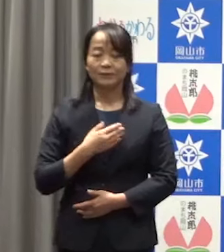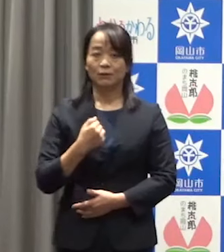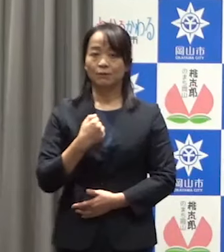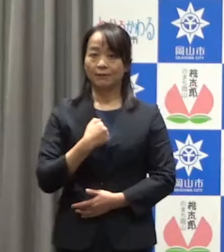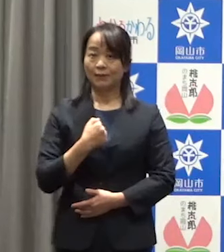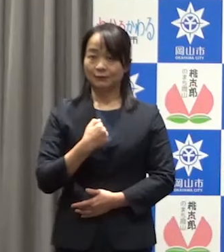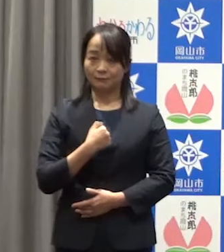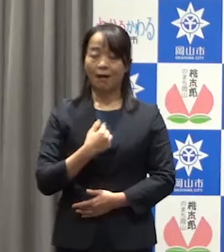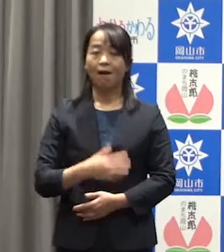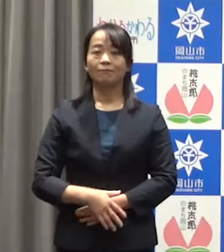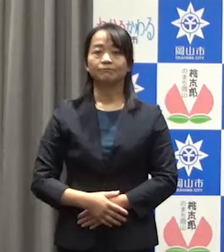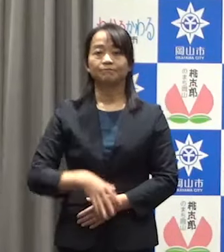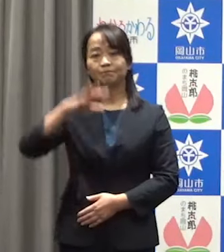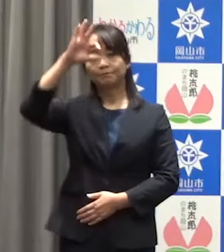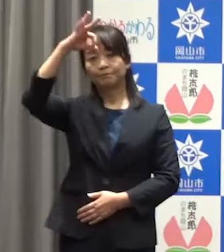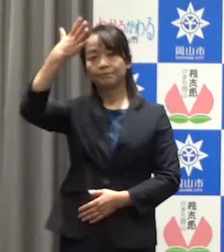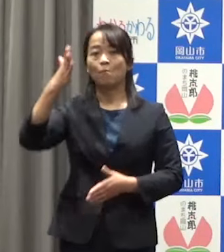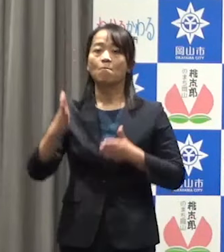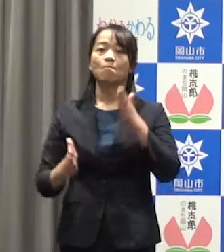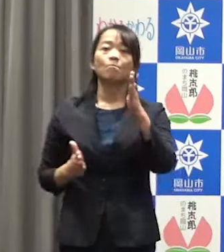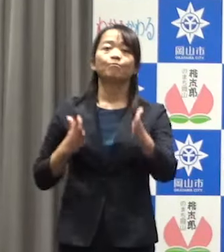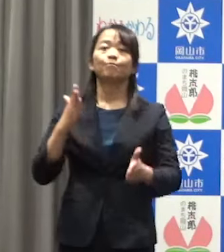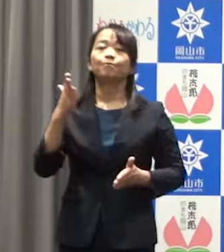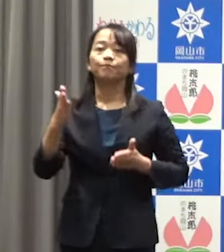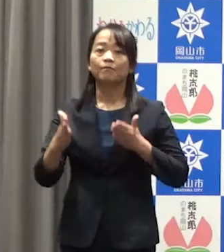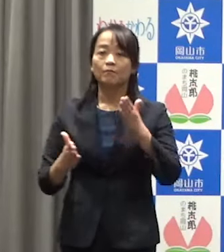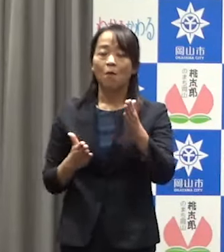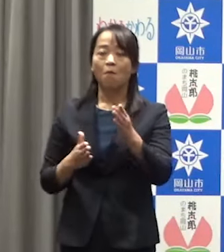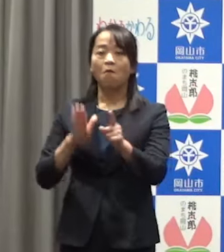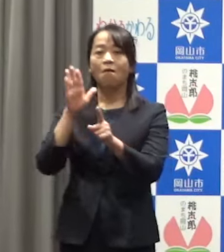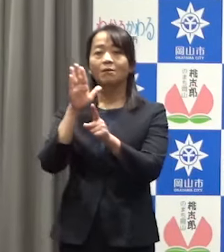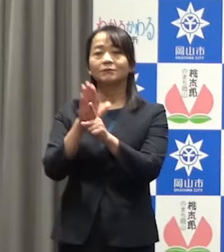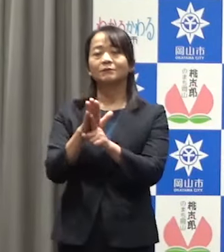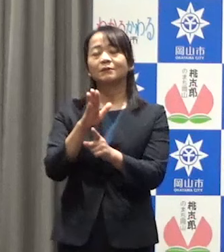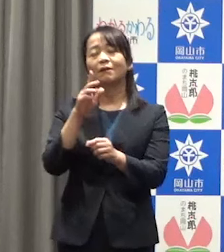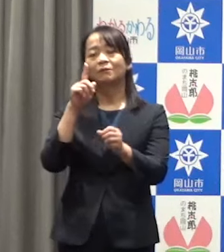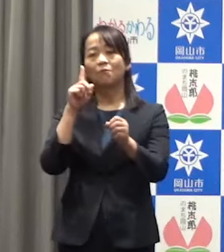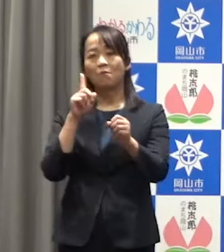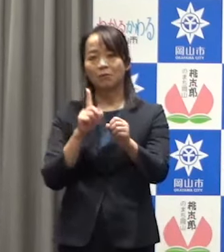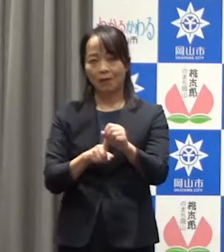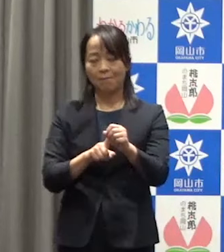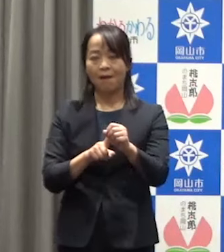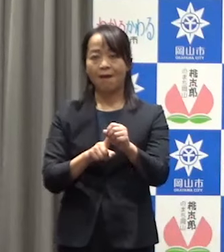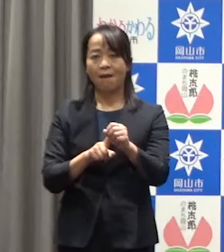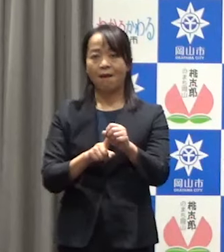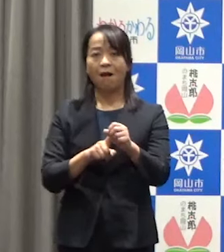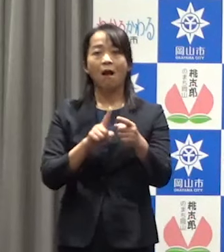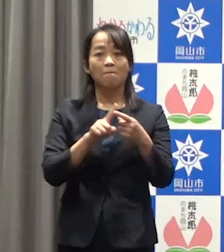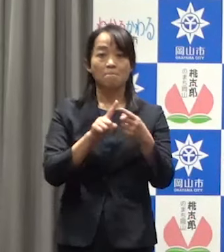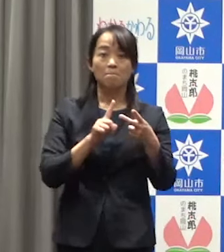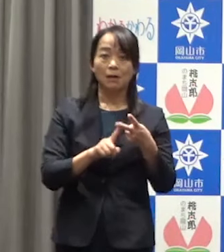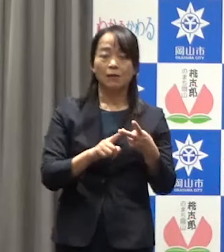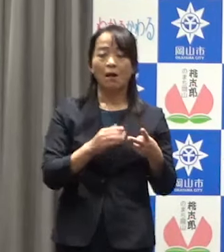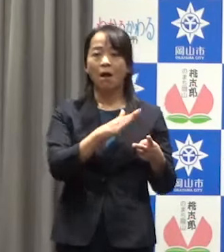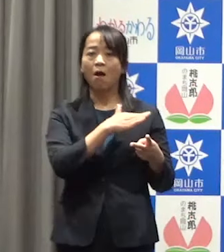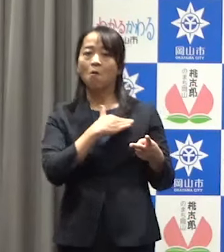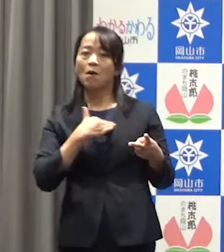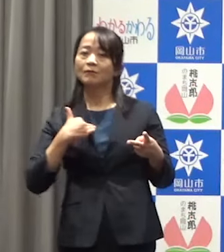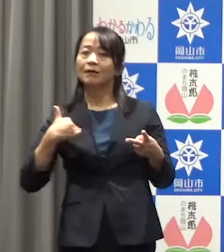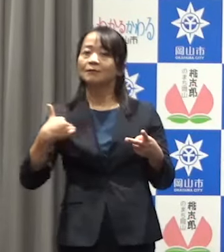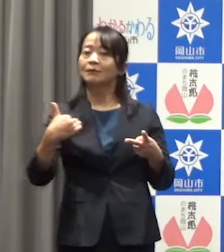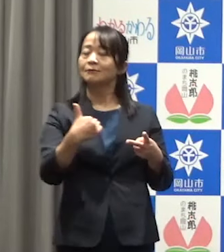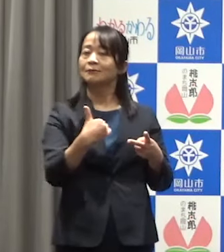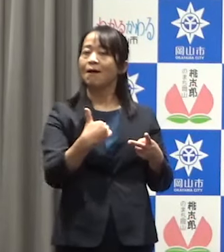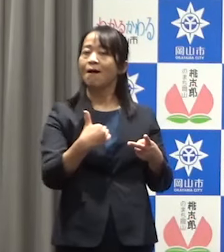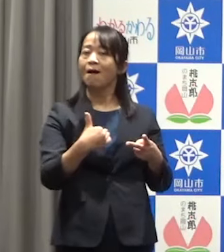はプロスポーツの支援のためにも、また我々が誇りの対象とな